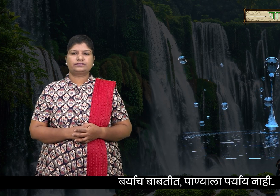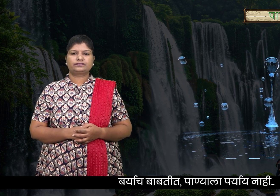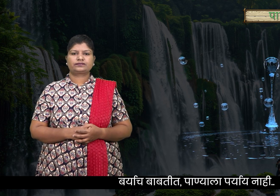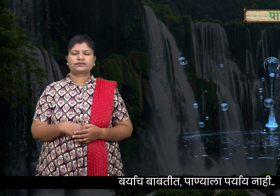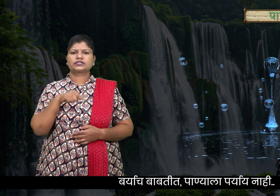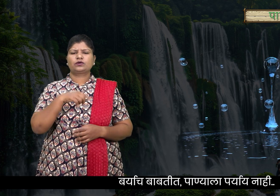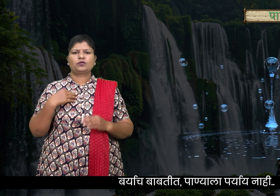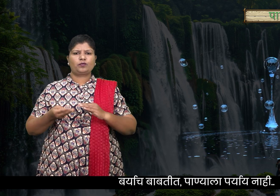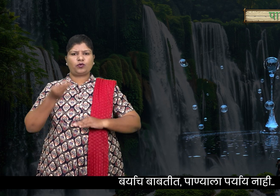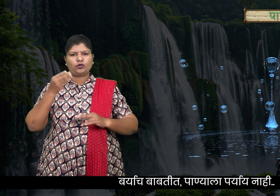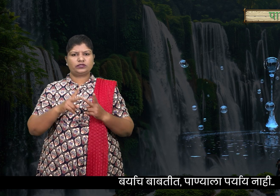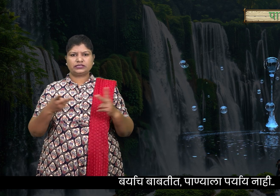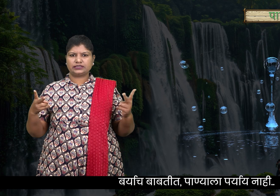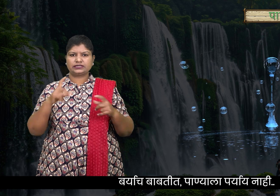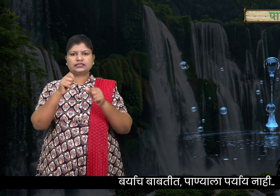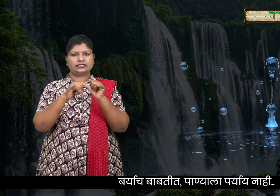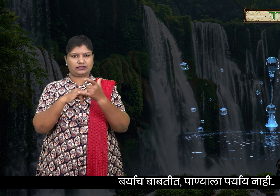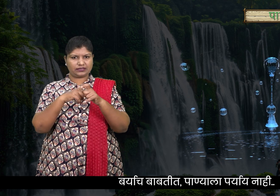बऱ्याच बाबतीत पाण्याला पर्याय नाही.